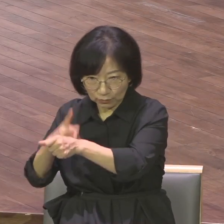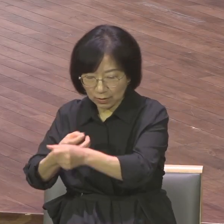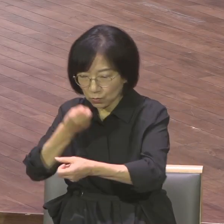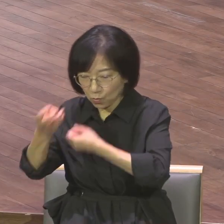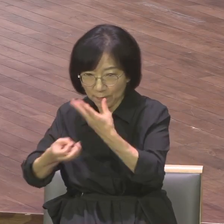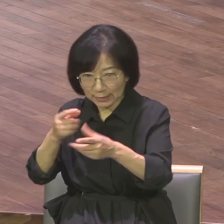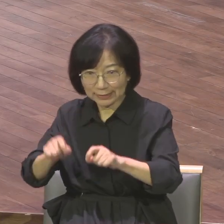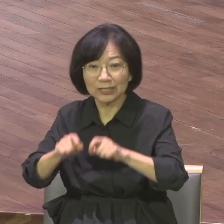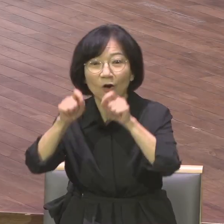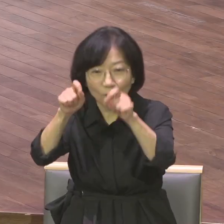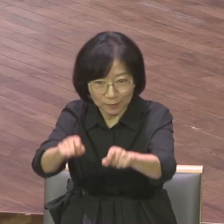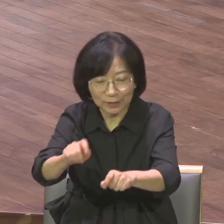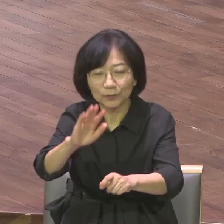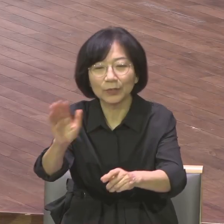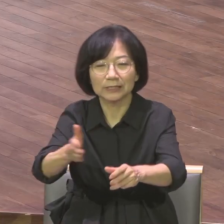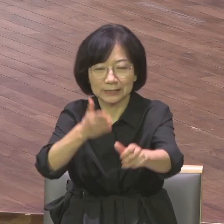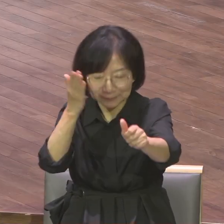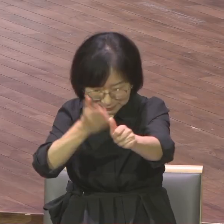넘치기를 축복합니다.